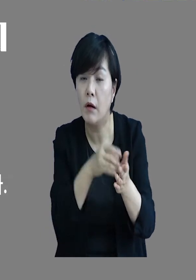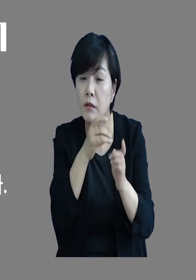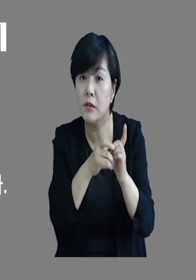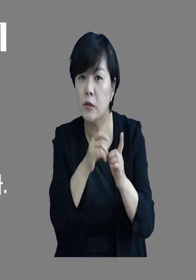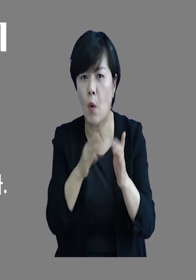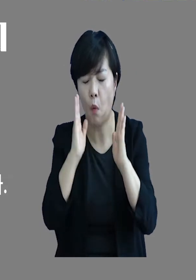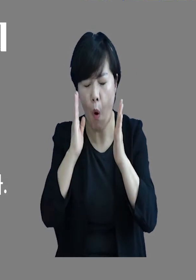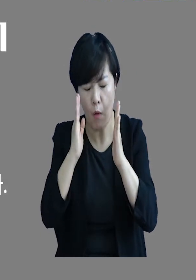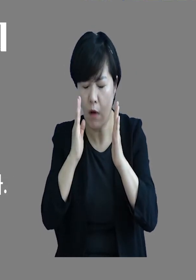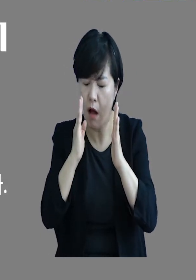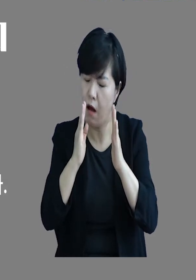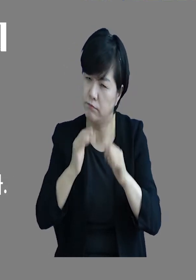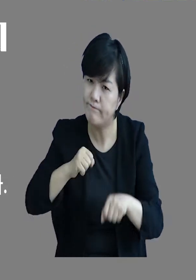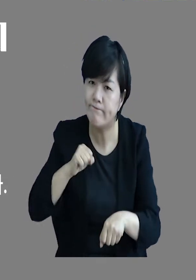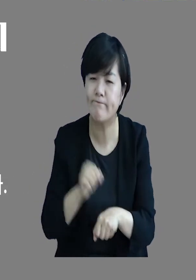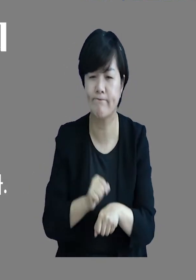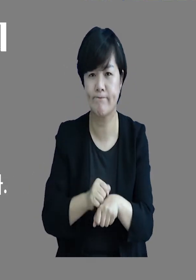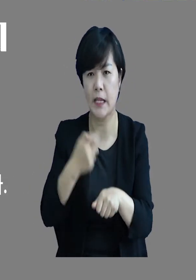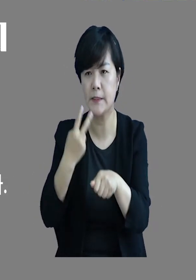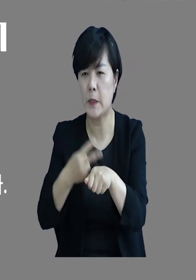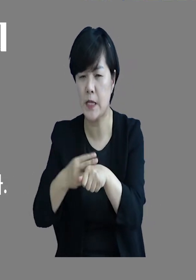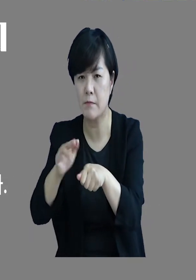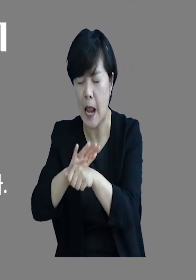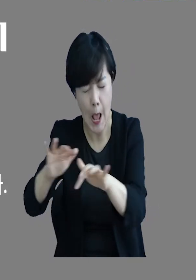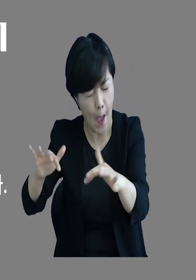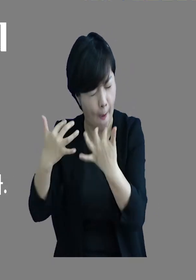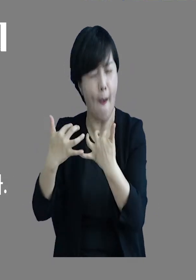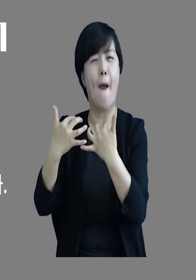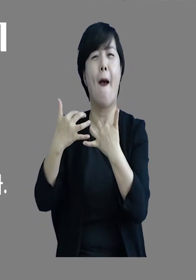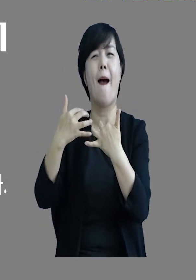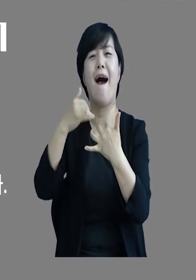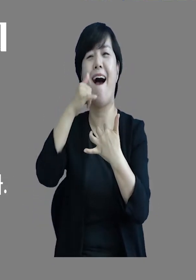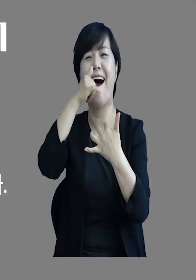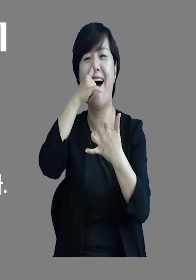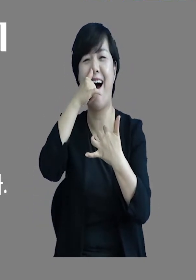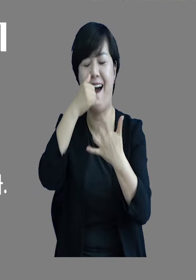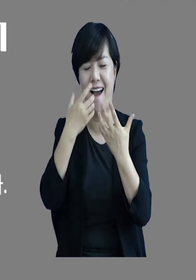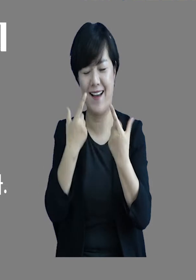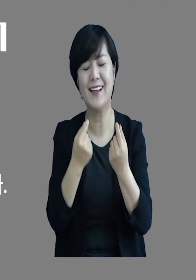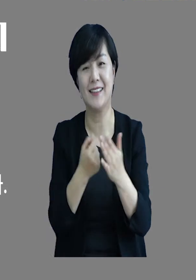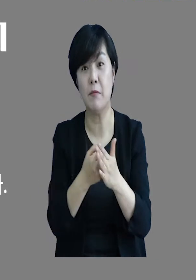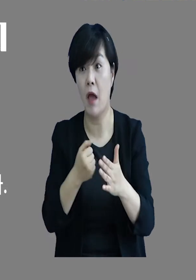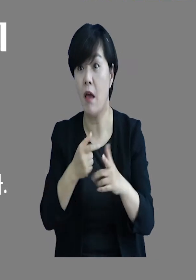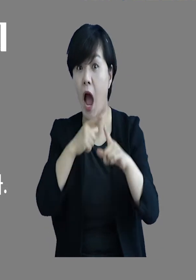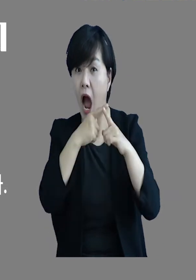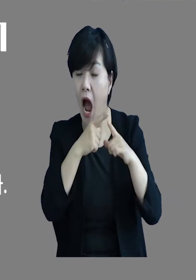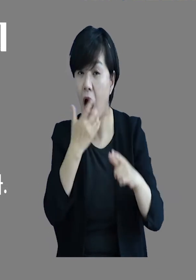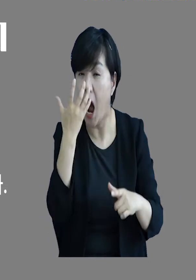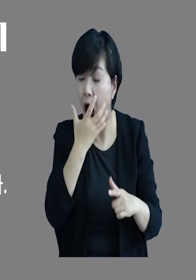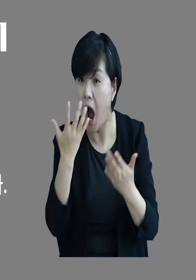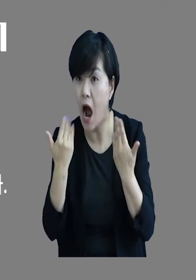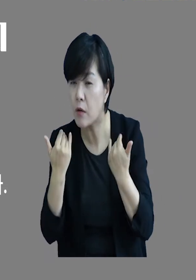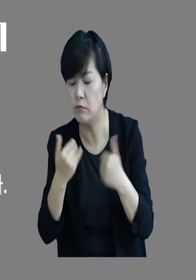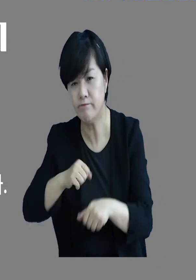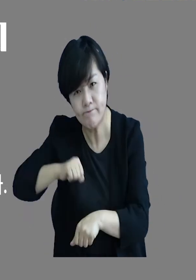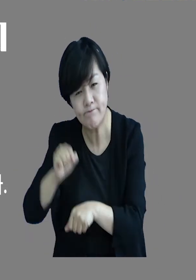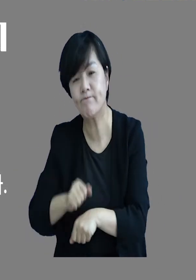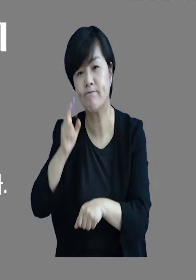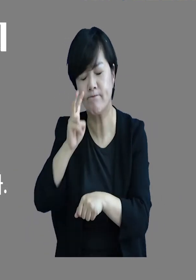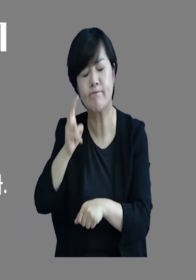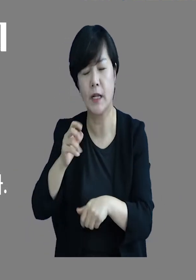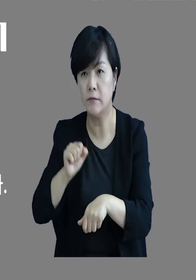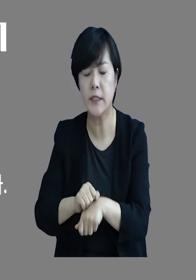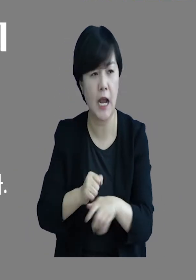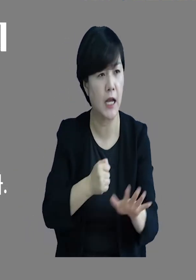씨는 공부에 흥미가 많아서 선생님들의 사랑을 독차지했는데요. 그래서 당연히 일반 학교에서도 잘 해낼